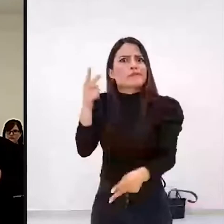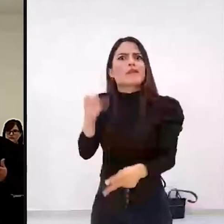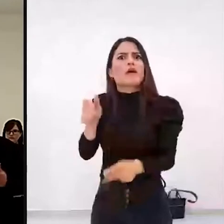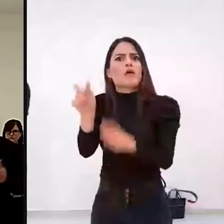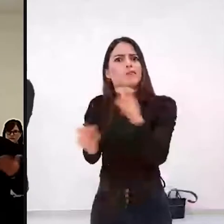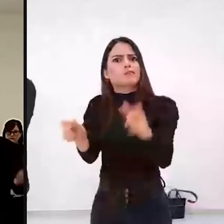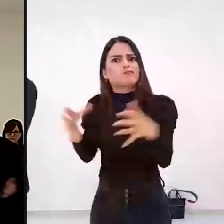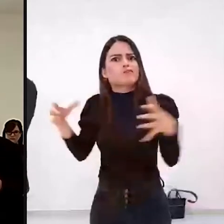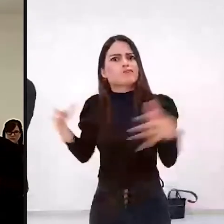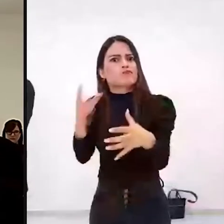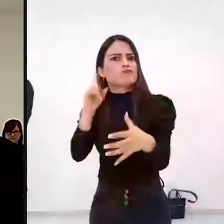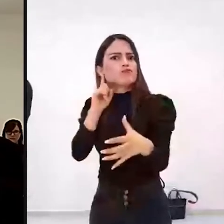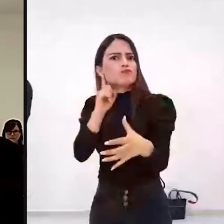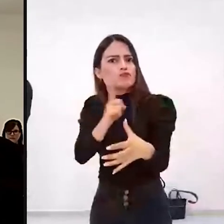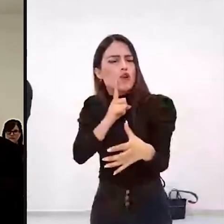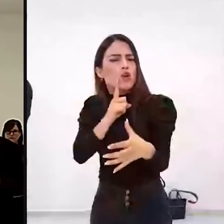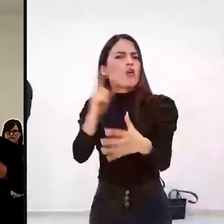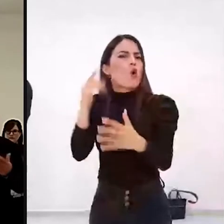para